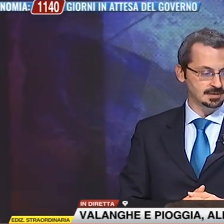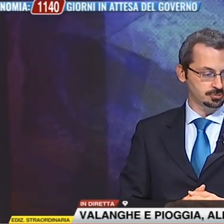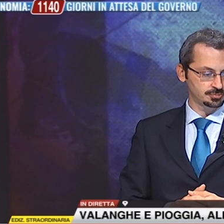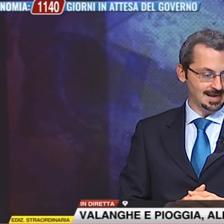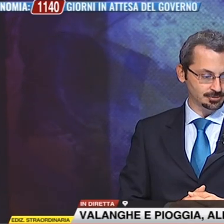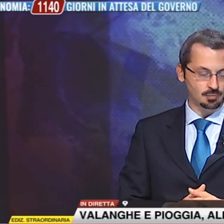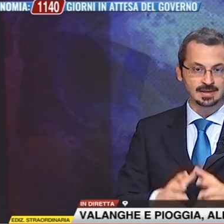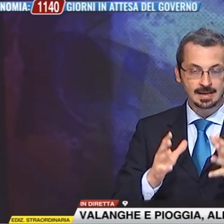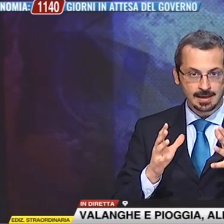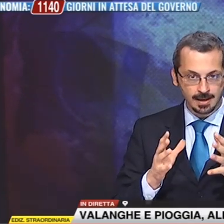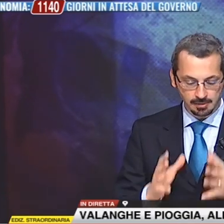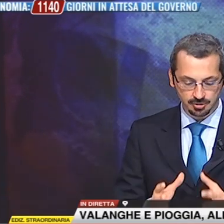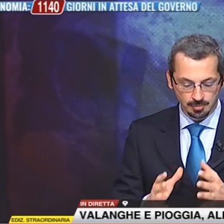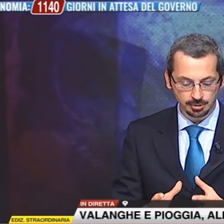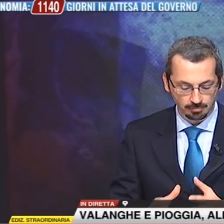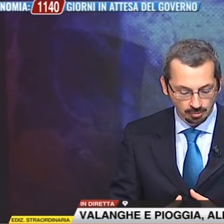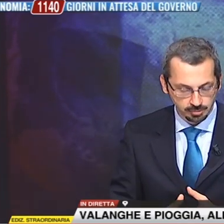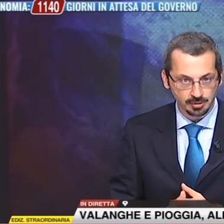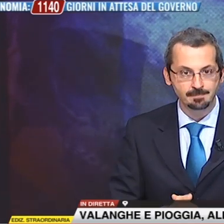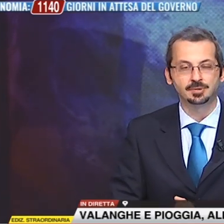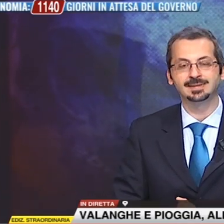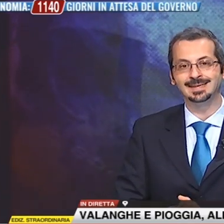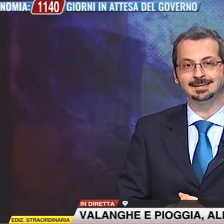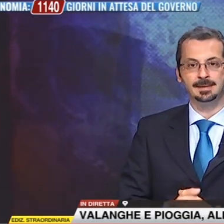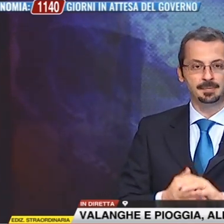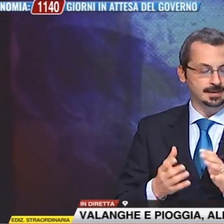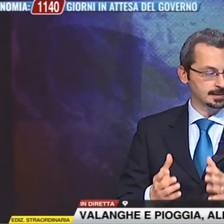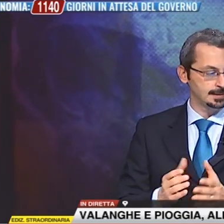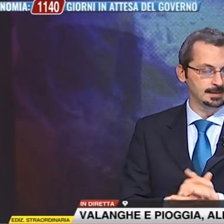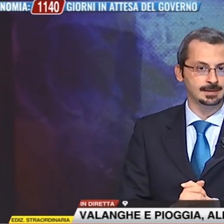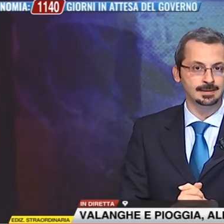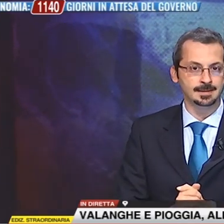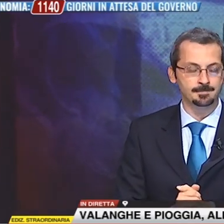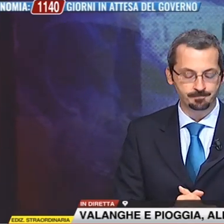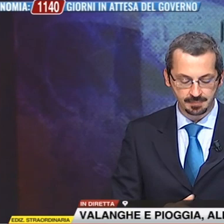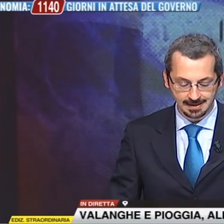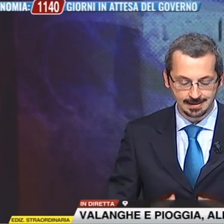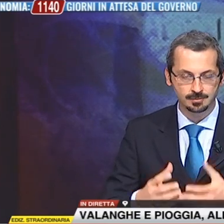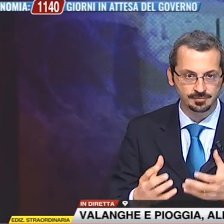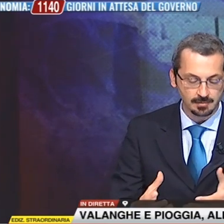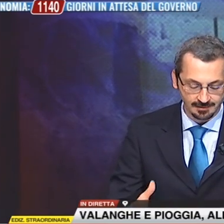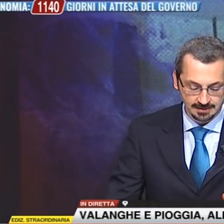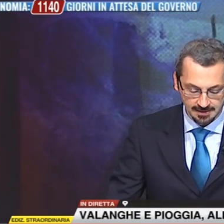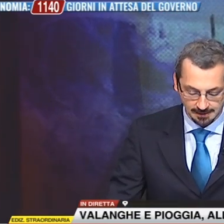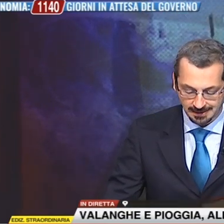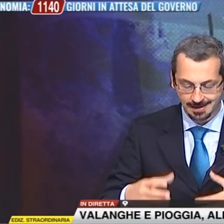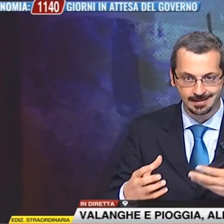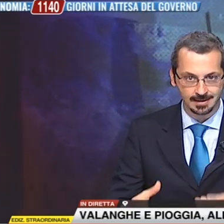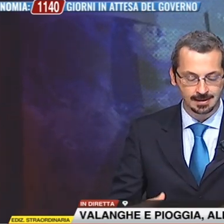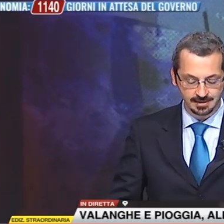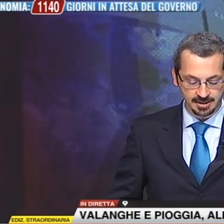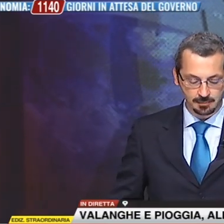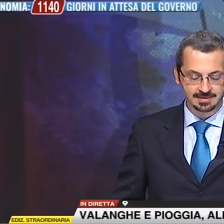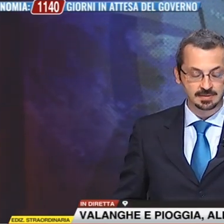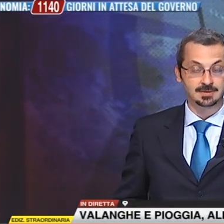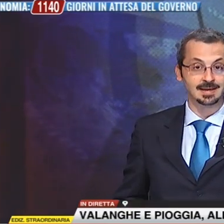ovviamente questo dato. Quindi questo è un monito molto importante per chi continua evidentemente a prendere